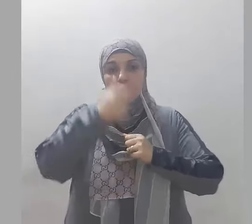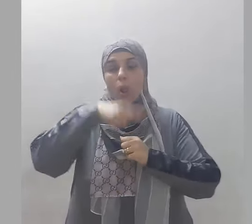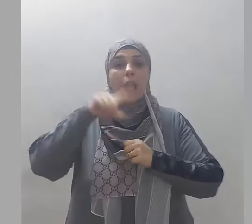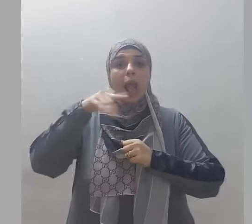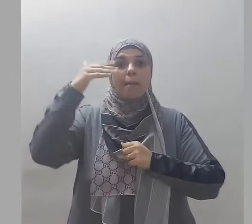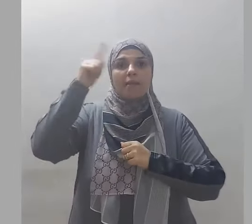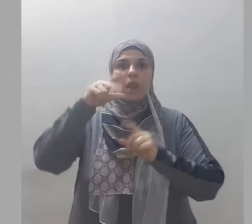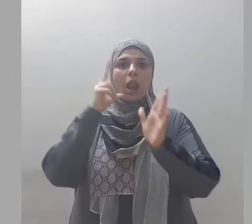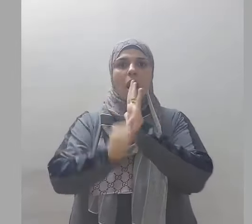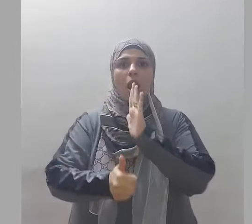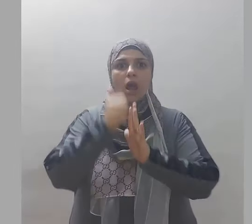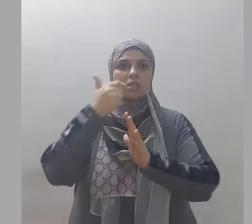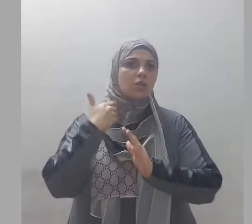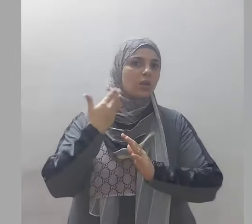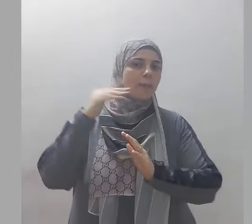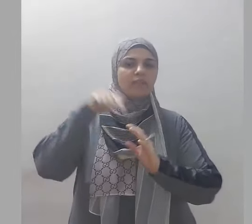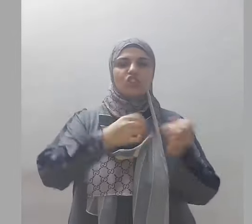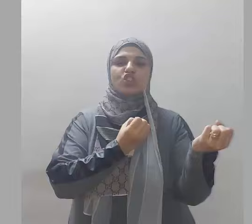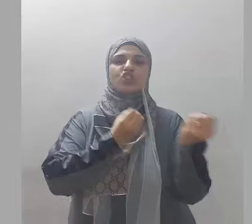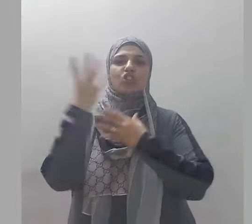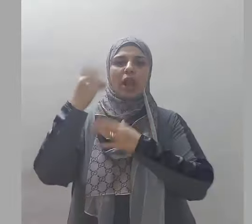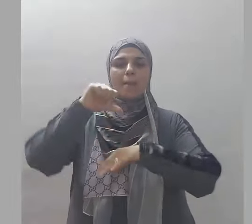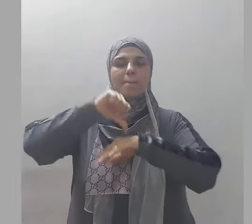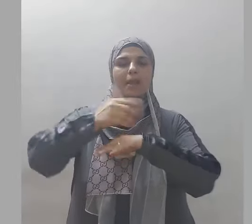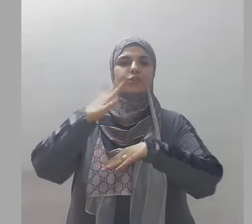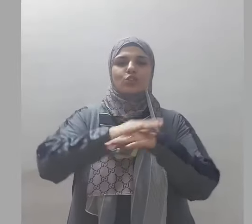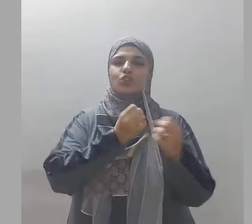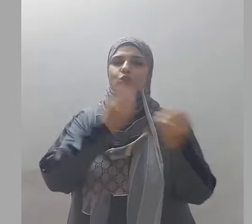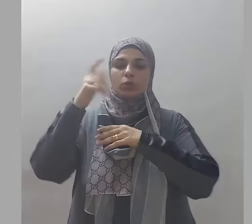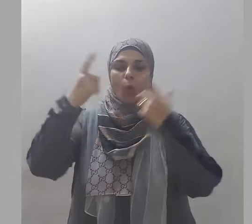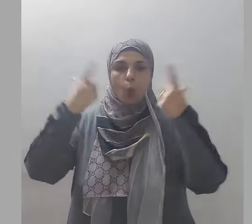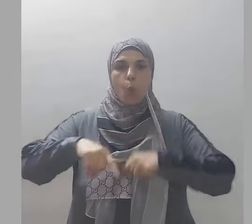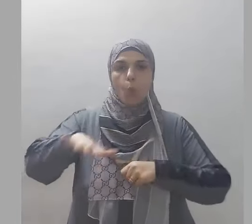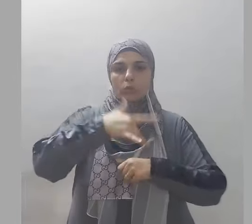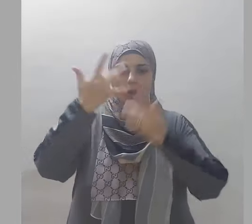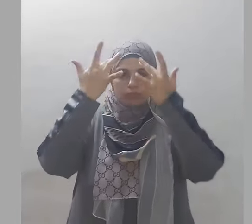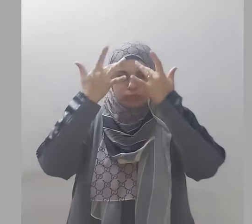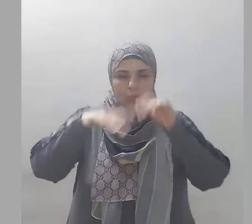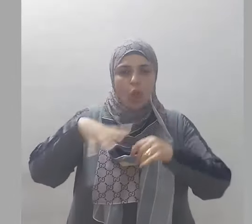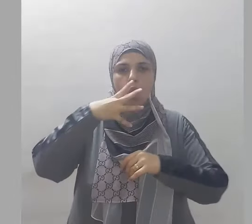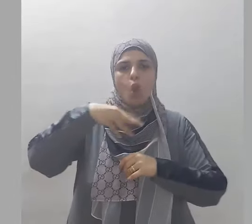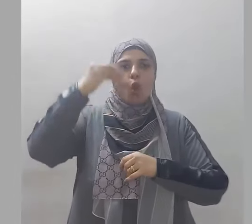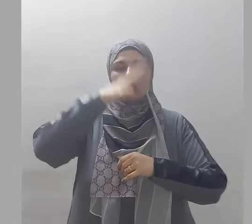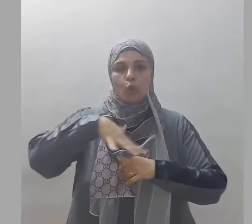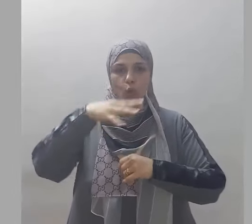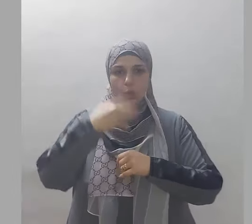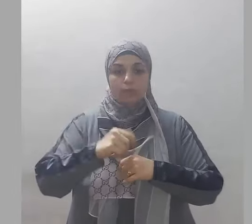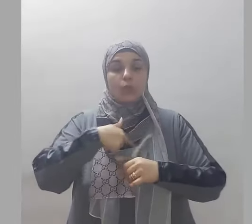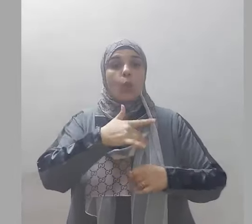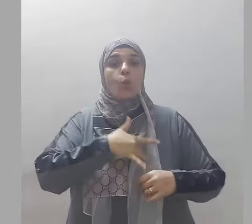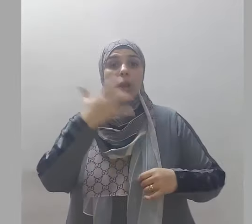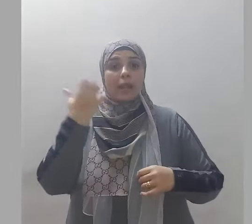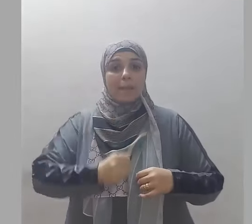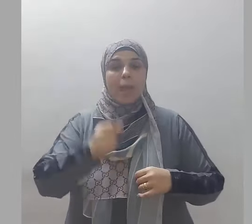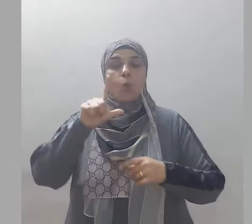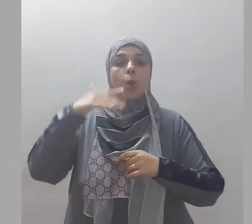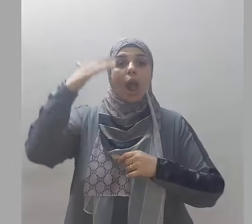والرفعة وبلوغ الجنة ما افترى الشهداء أوطانهم بأرواحهم. والأمل والإيمان قرينان متلازمان